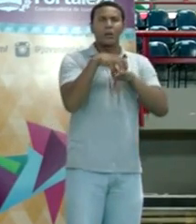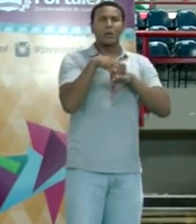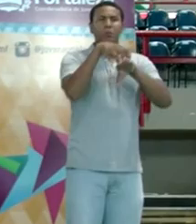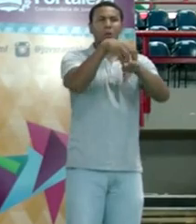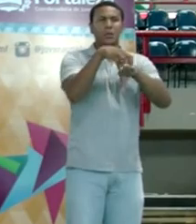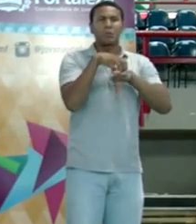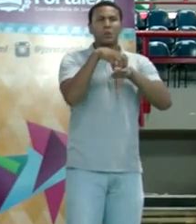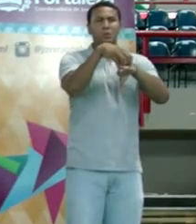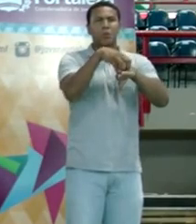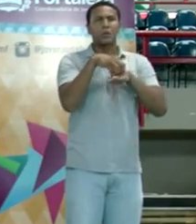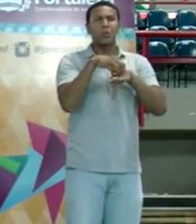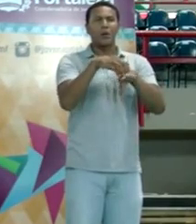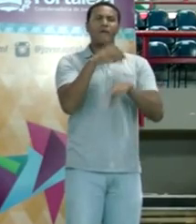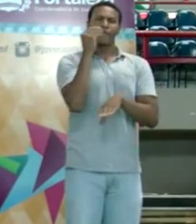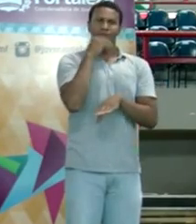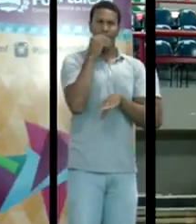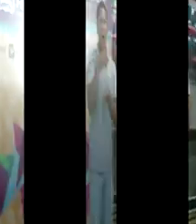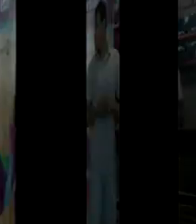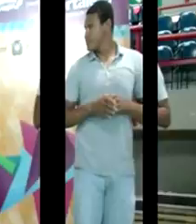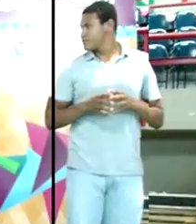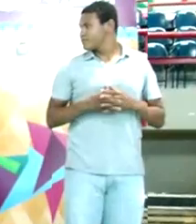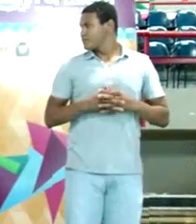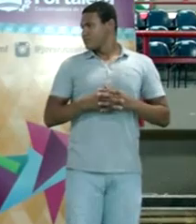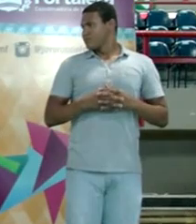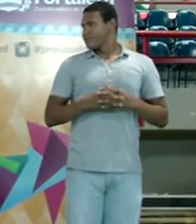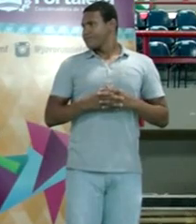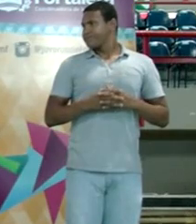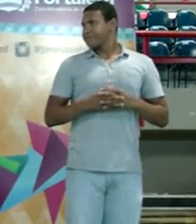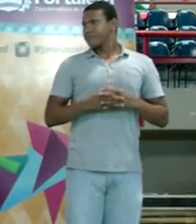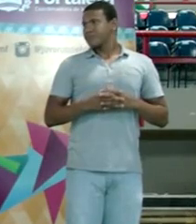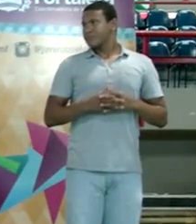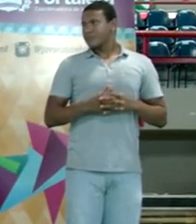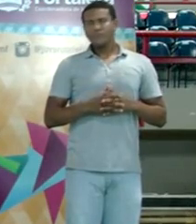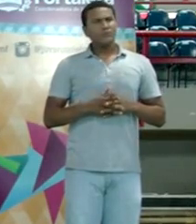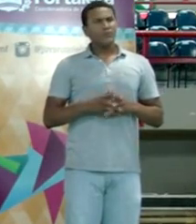transportes. Nós fomos negligentes especialmente